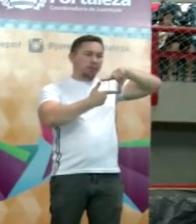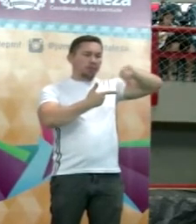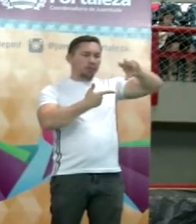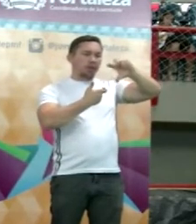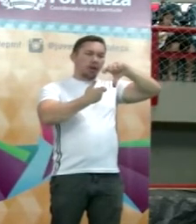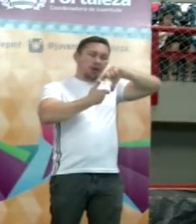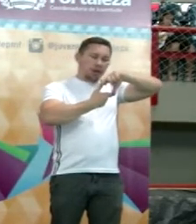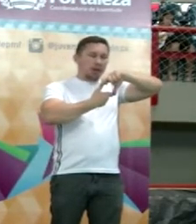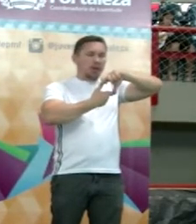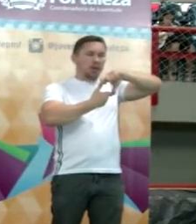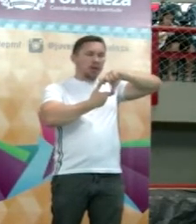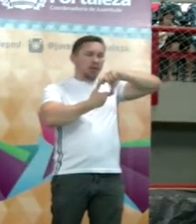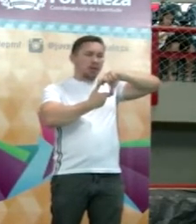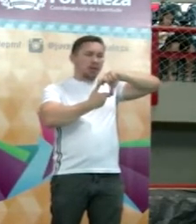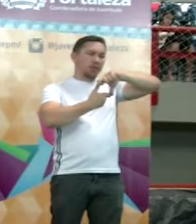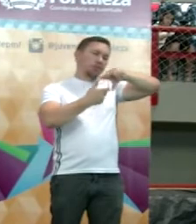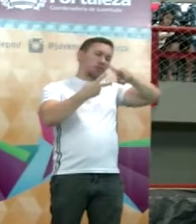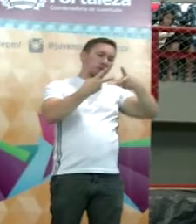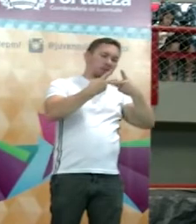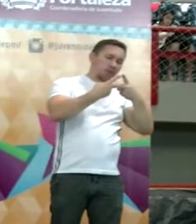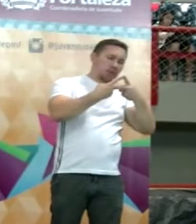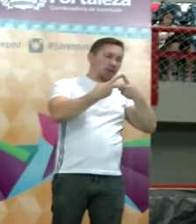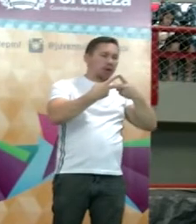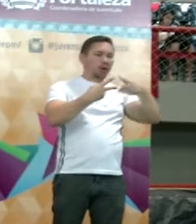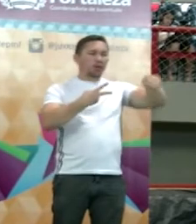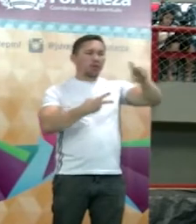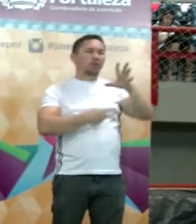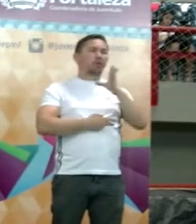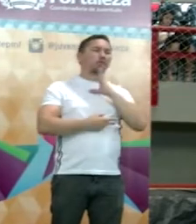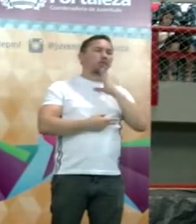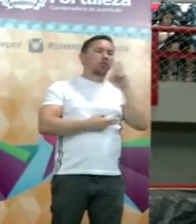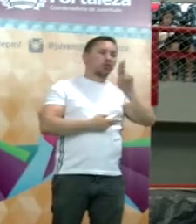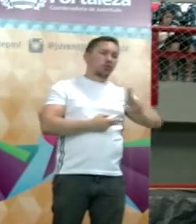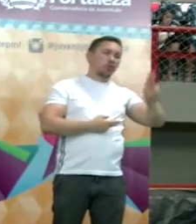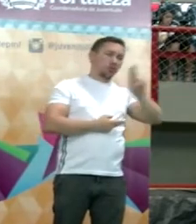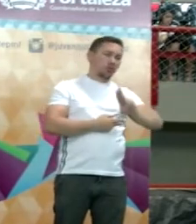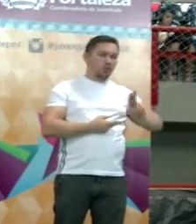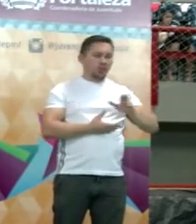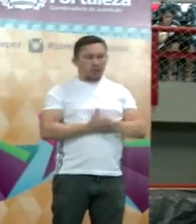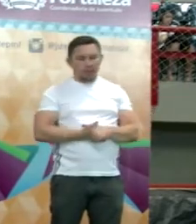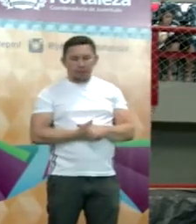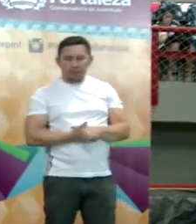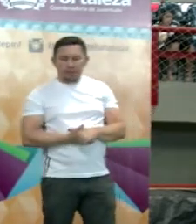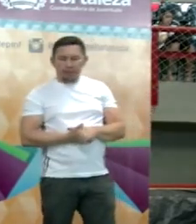aparecer triângulos, fazendo aparecer outras figuras que você conhece. Tá ok?